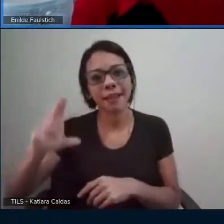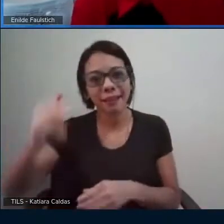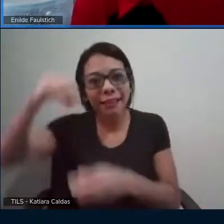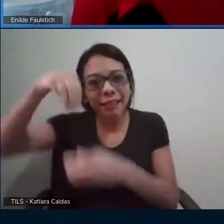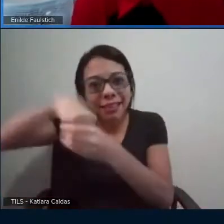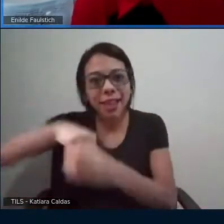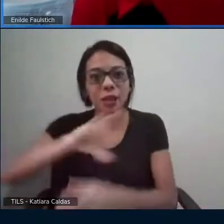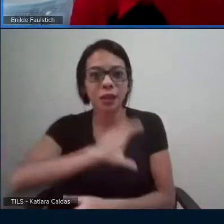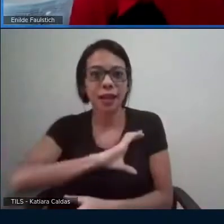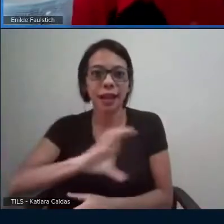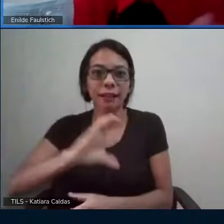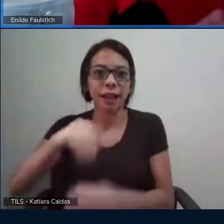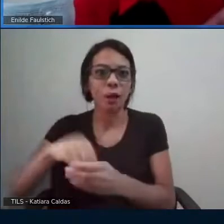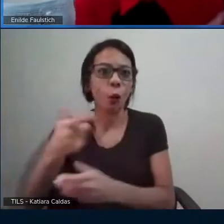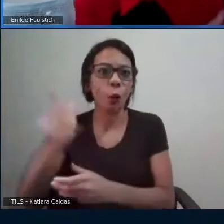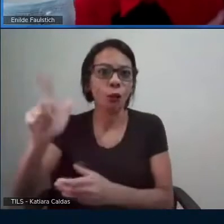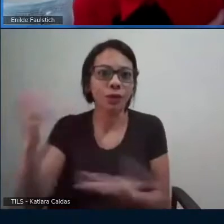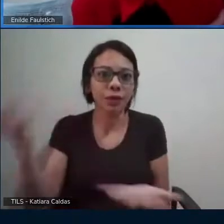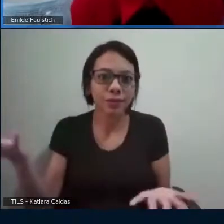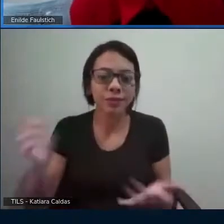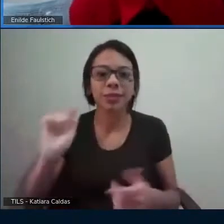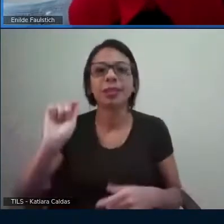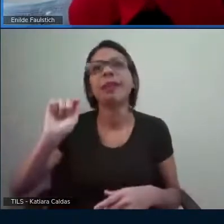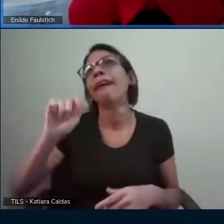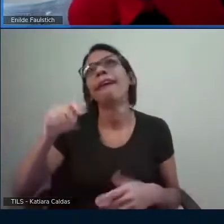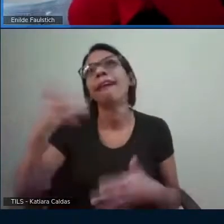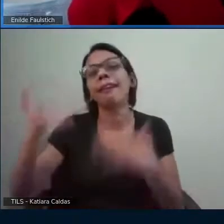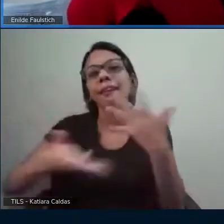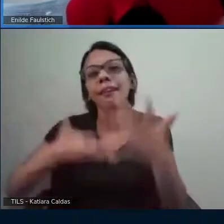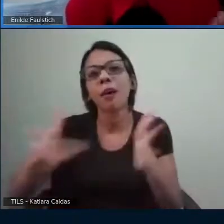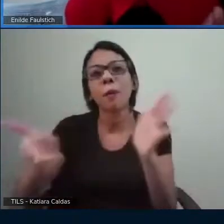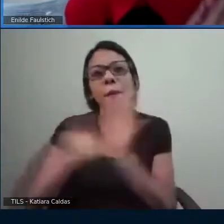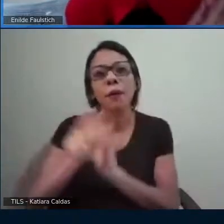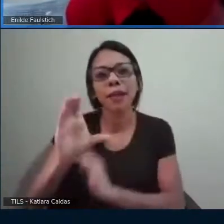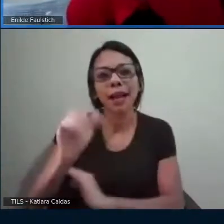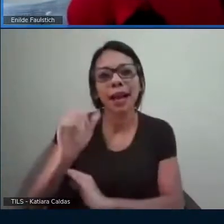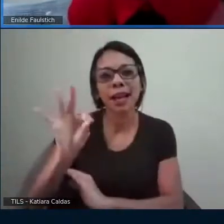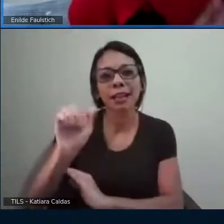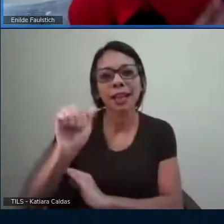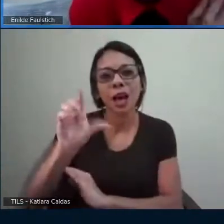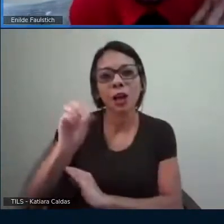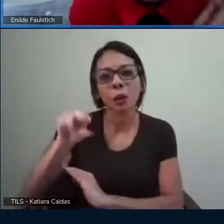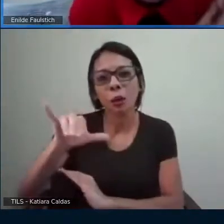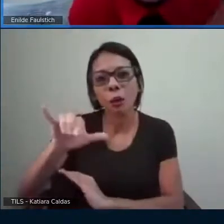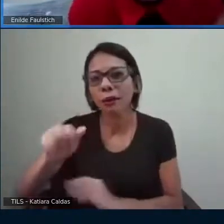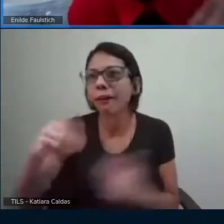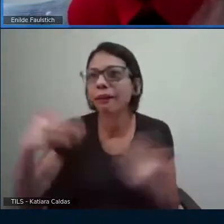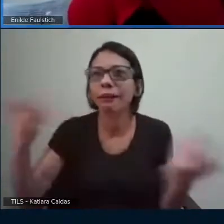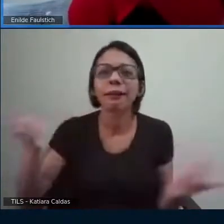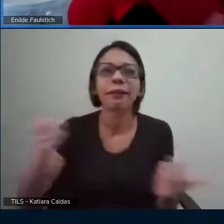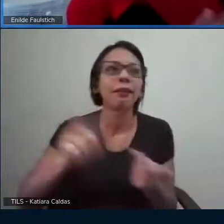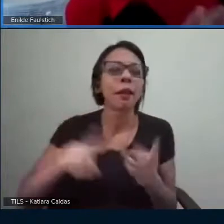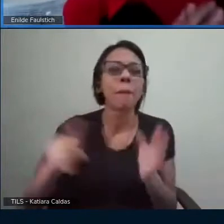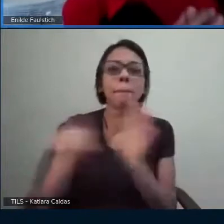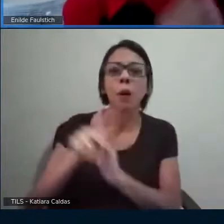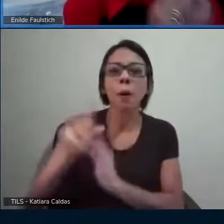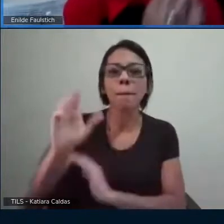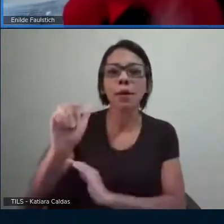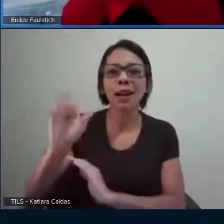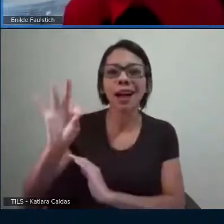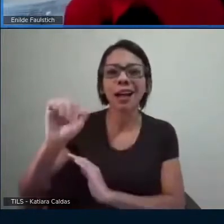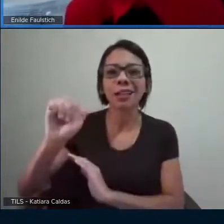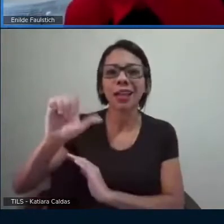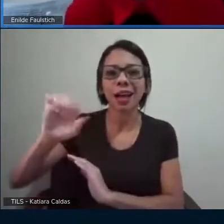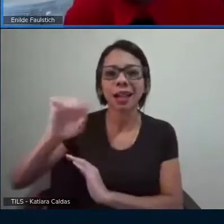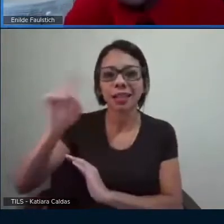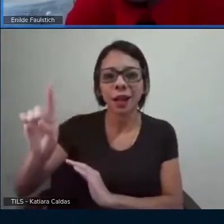Canadá, a língua de sinais da Catalunha, ou a língua de sinais do catalão, que